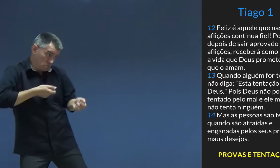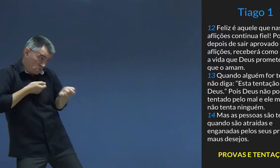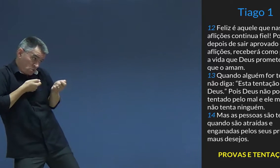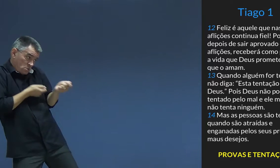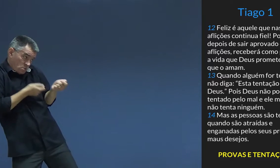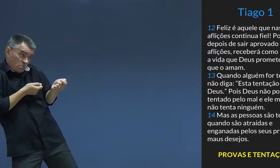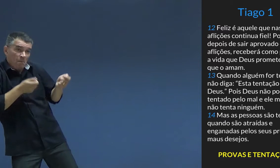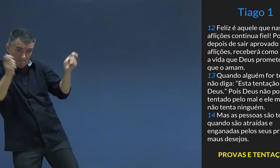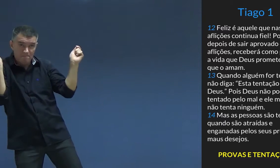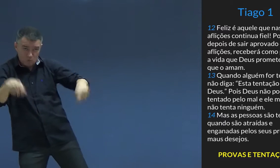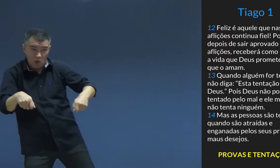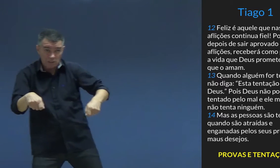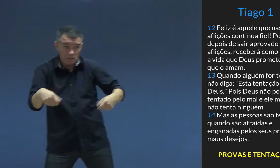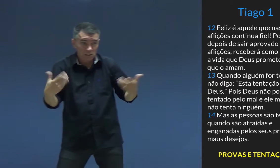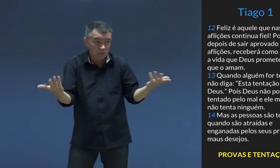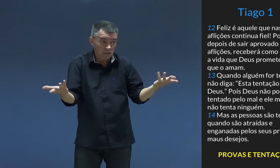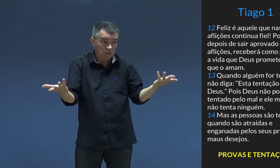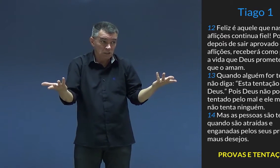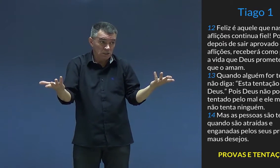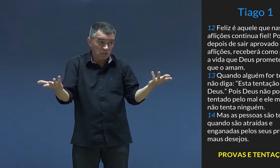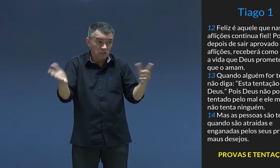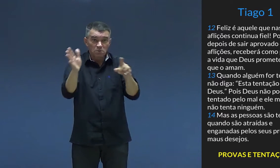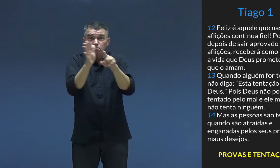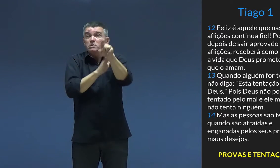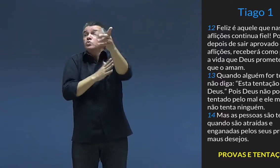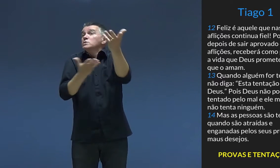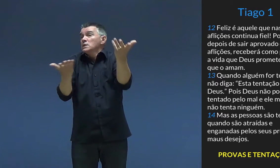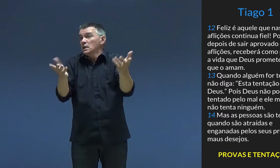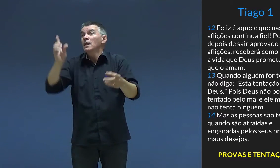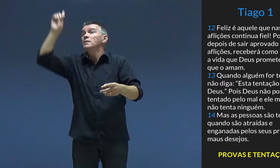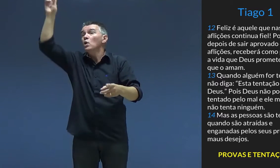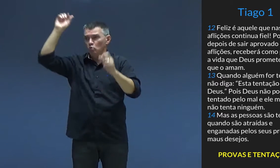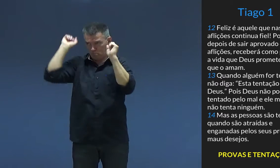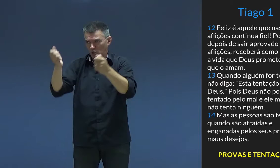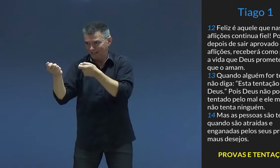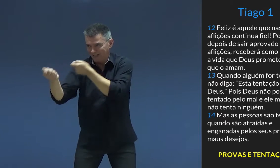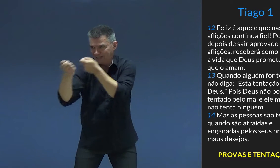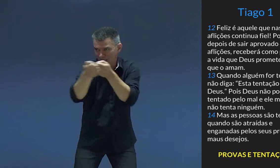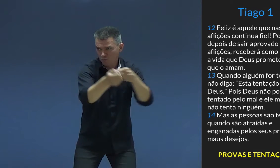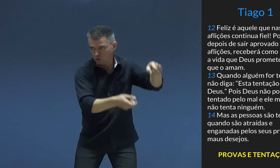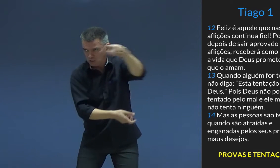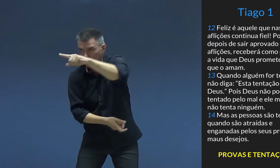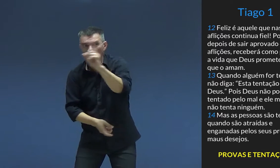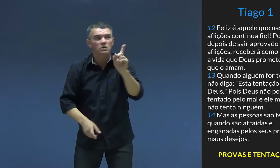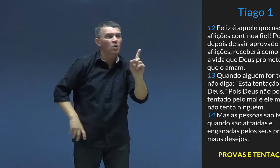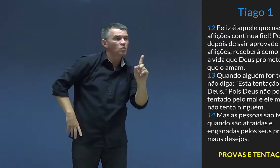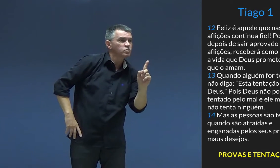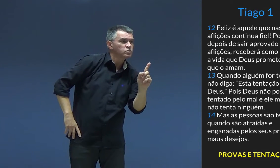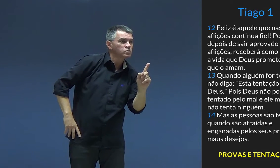né? Ou Deus? Deus vai estar tentando você também? Deus pode estar tentando a sua vida?